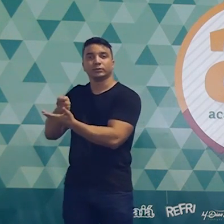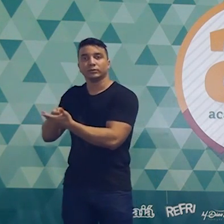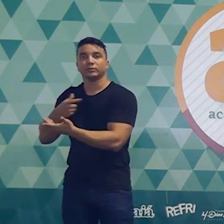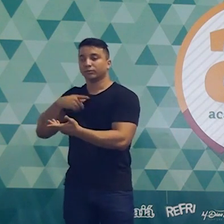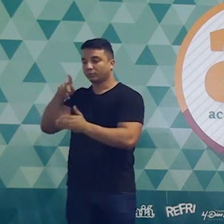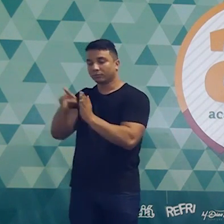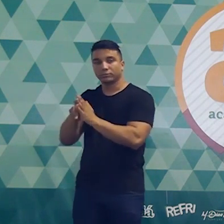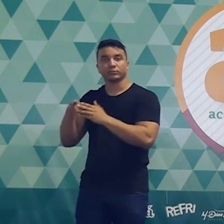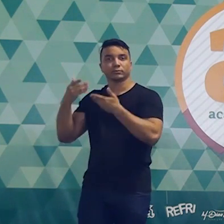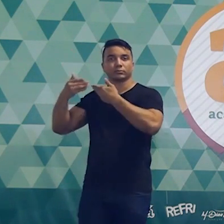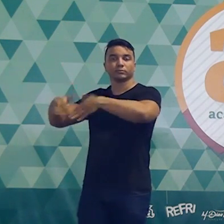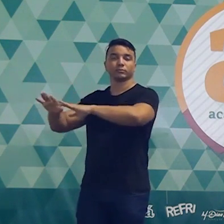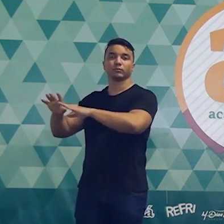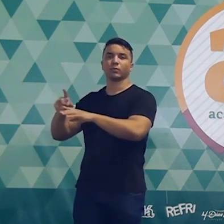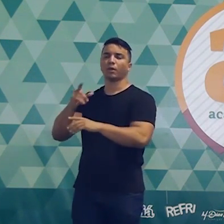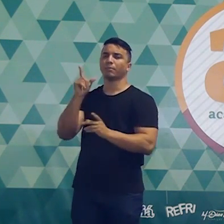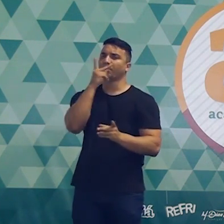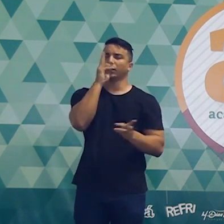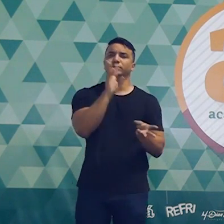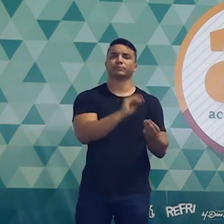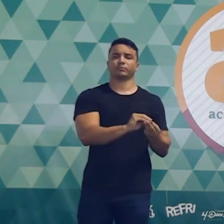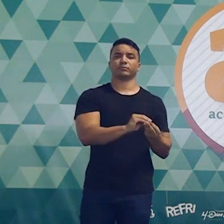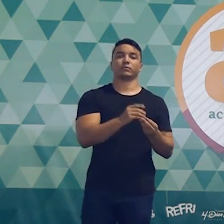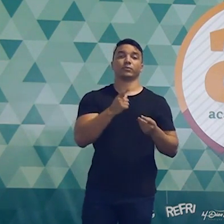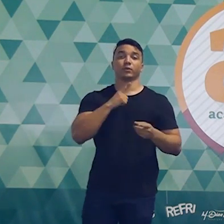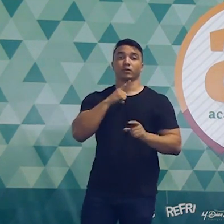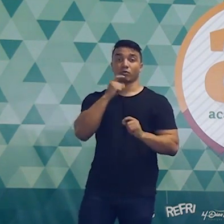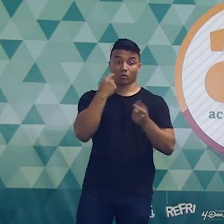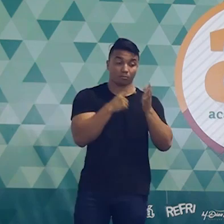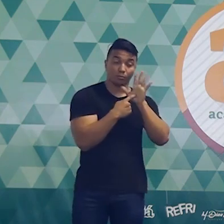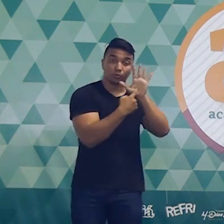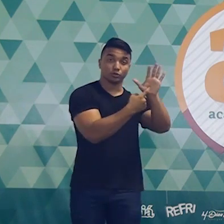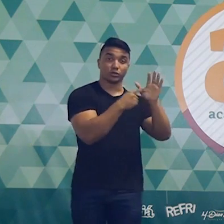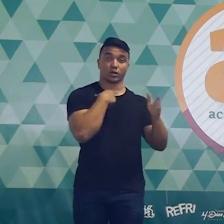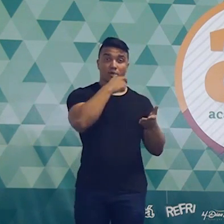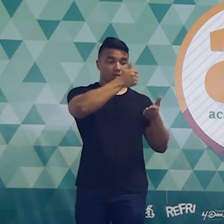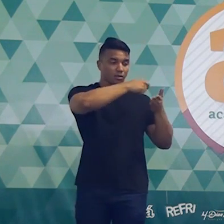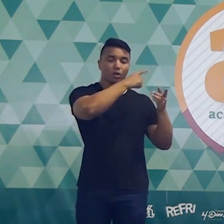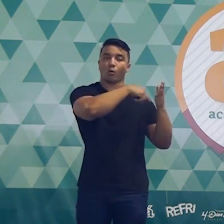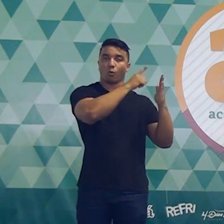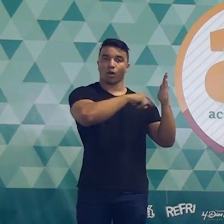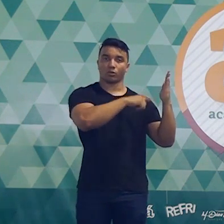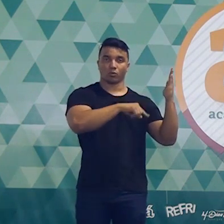aulas sobre os temas. Certo, é muito pouco. Eu vou mostrar para o corretor,